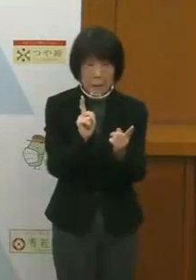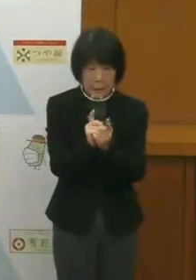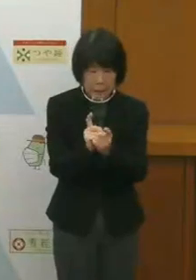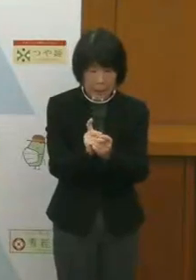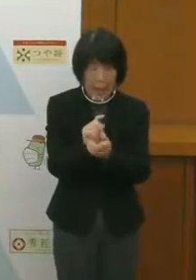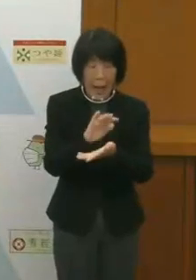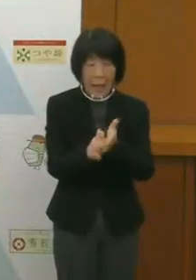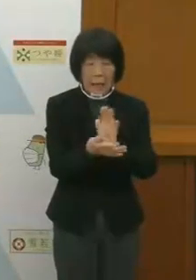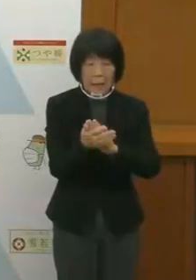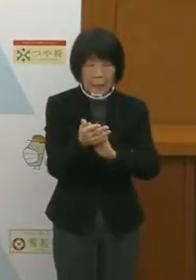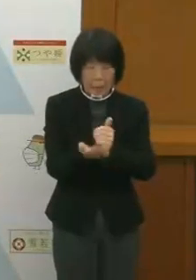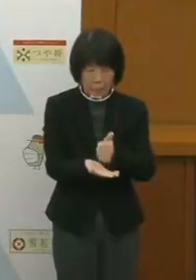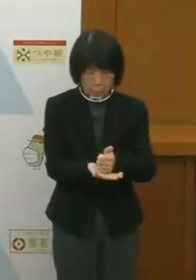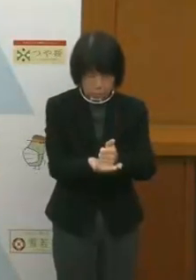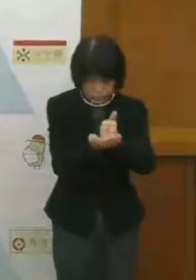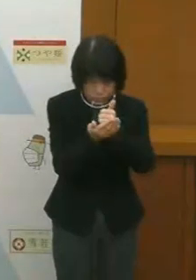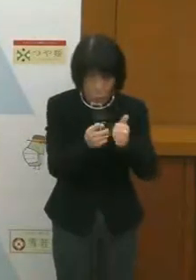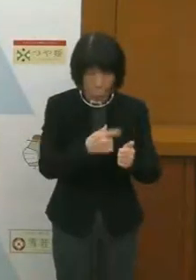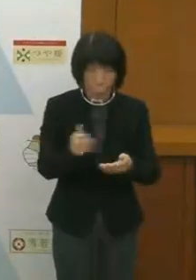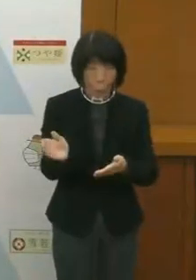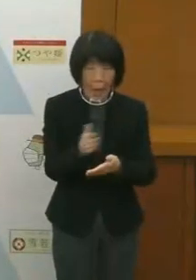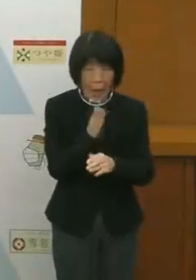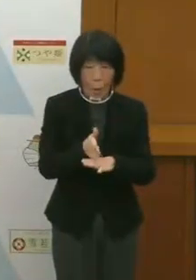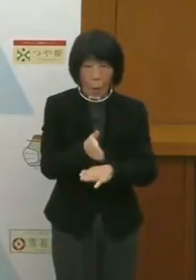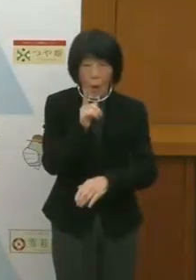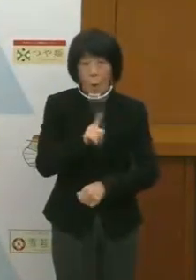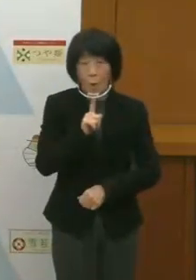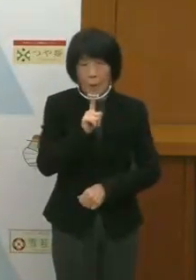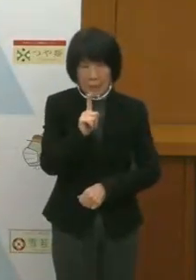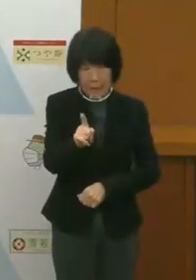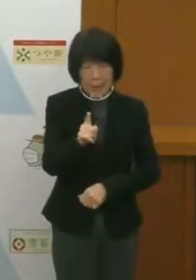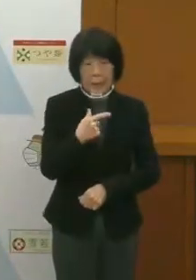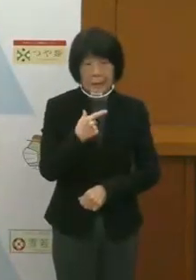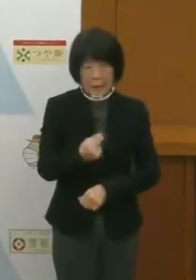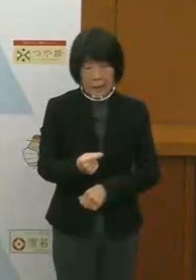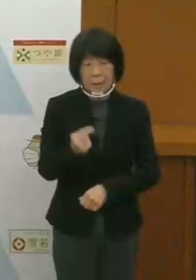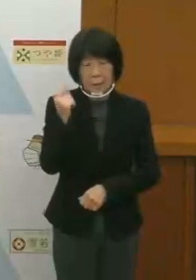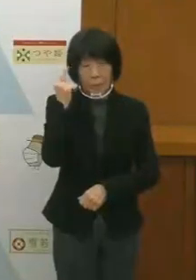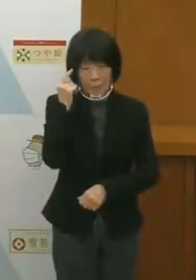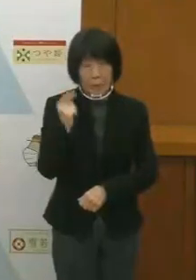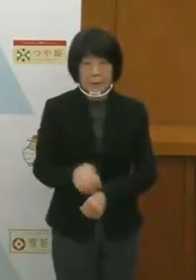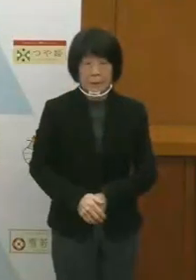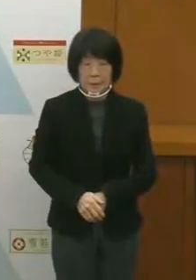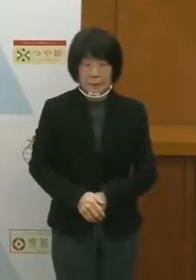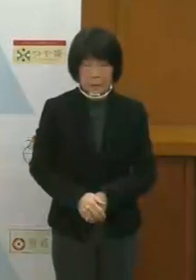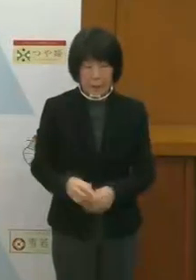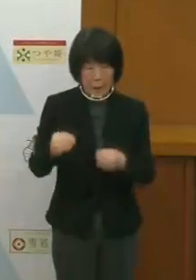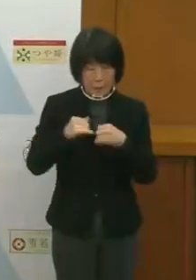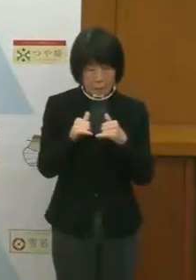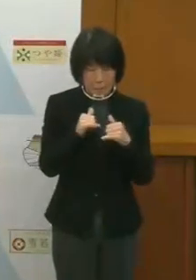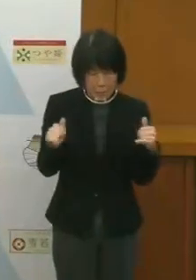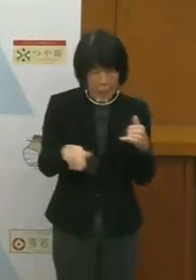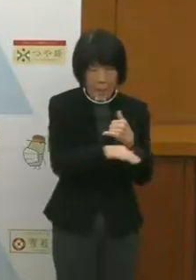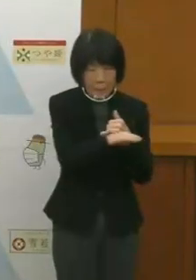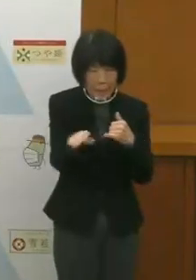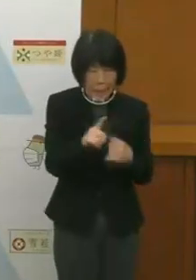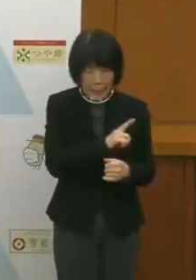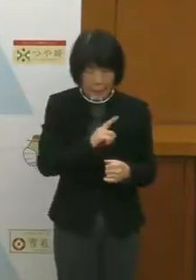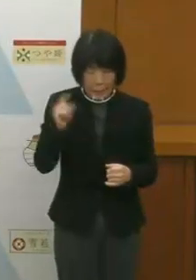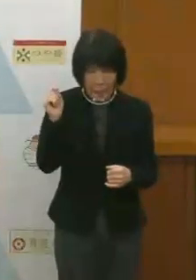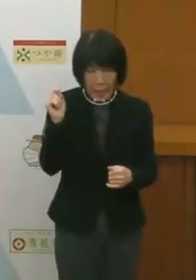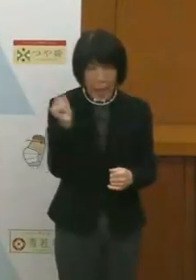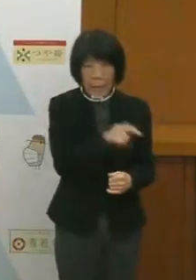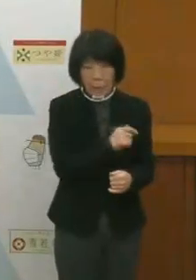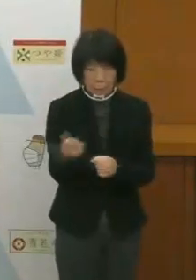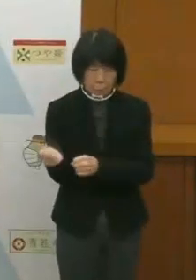く敬意を表しますとともに心から感謝を申し上げたいと思います。感染された方々には一日も早